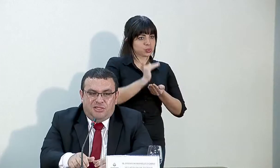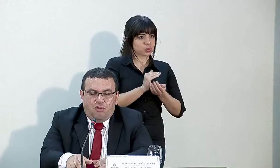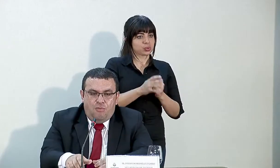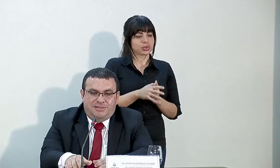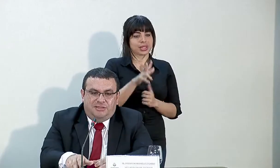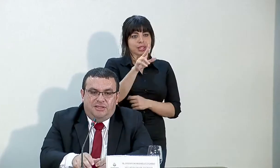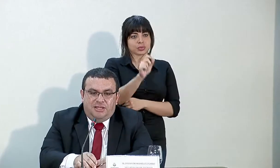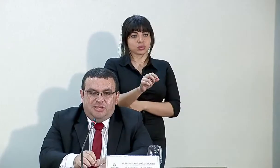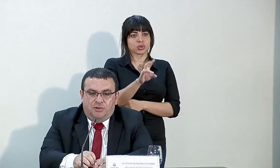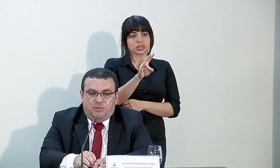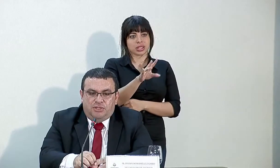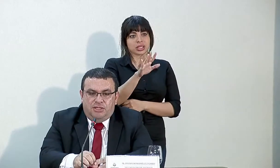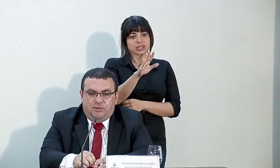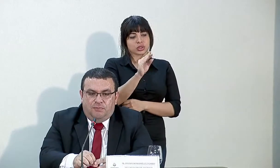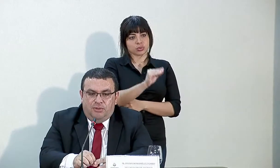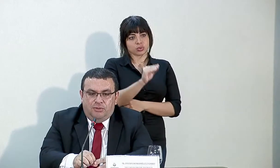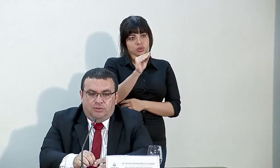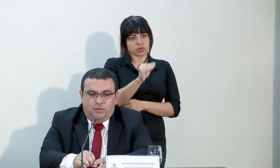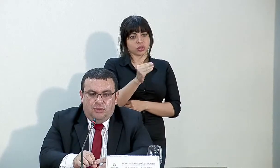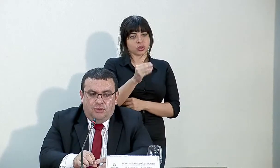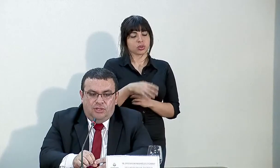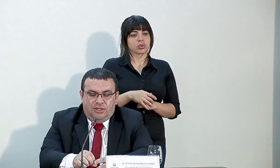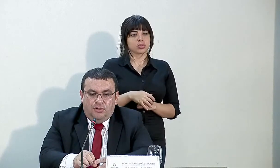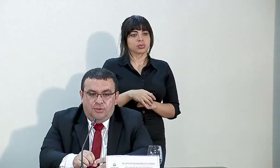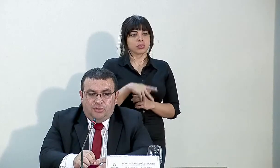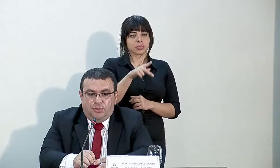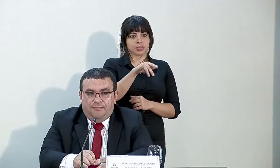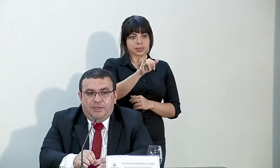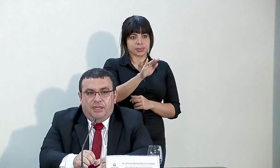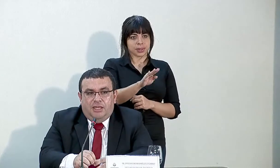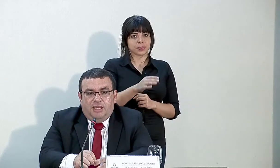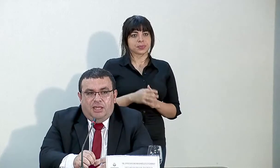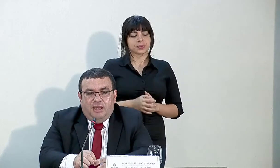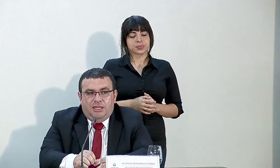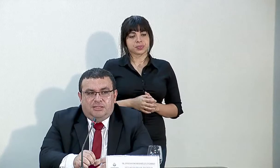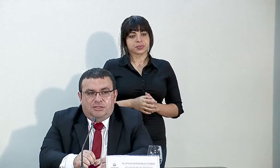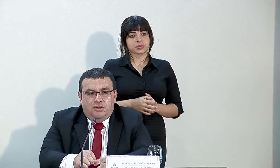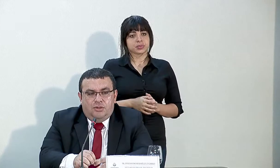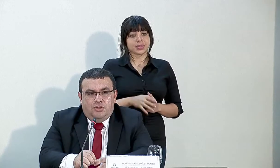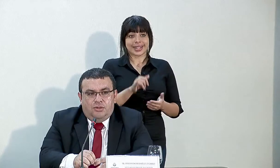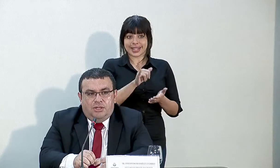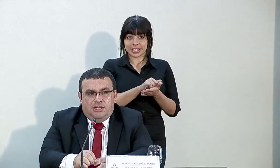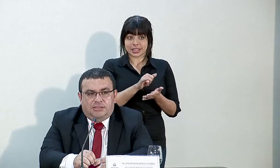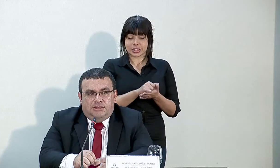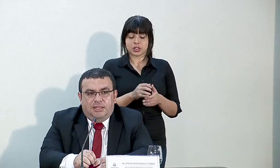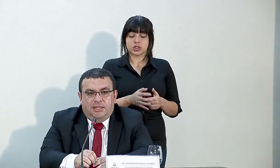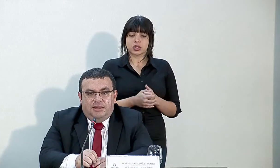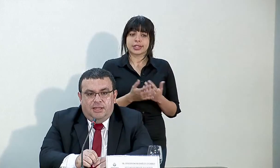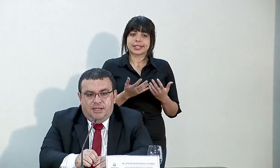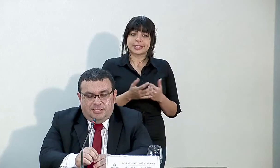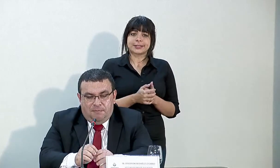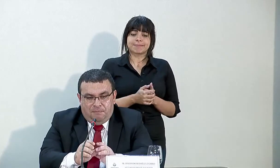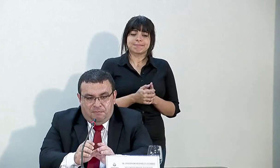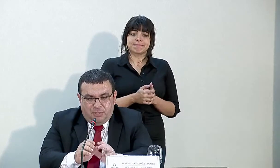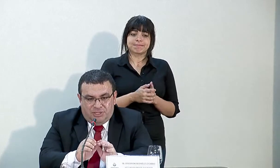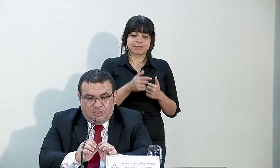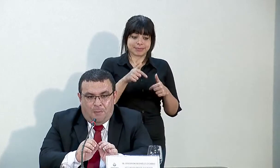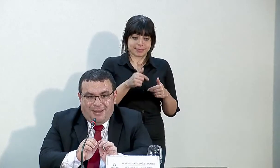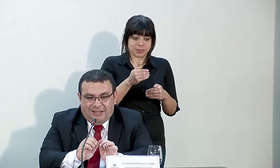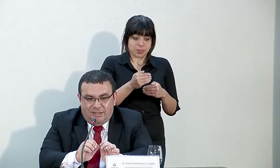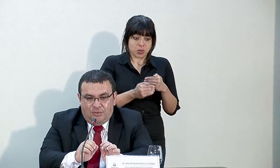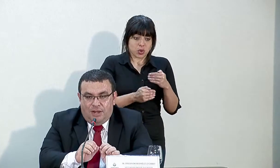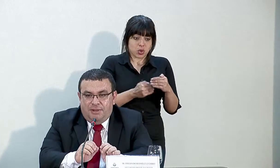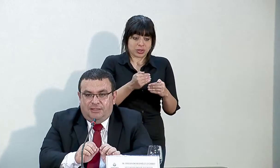de 3,75% del Producto Interno Bruto. Esto, en este